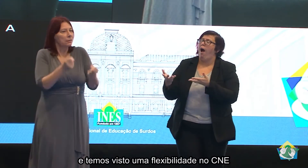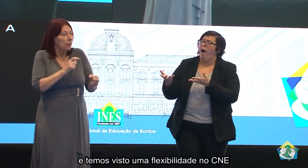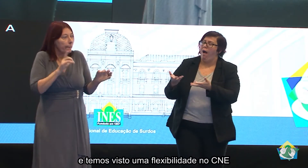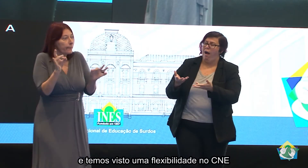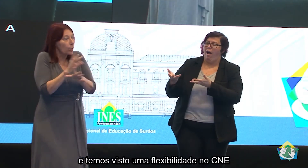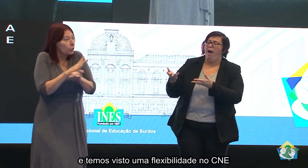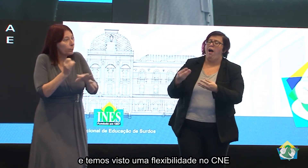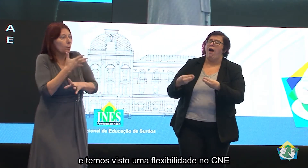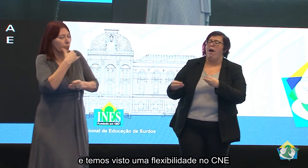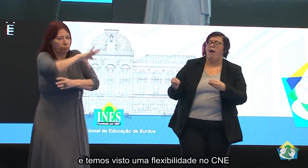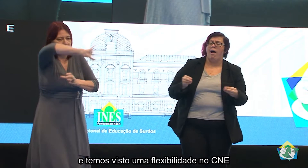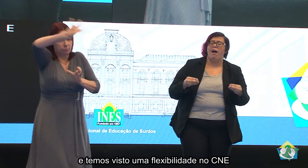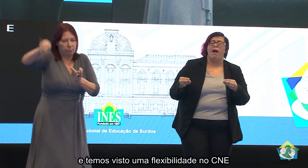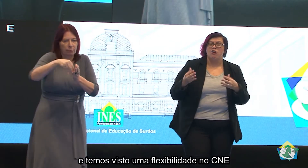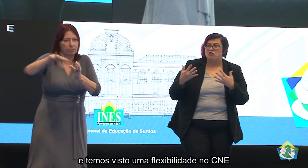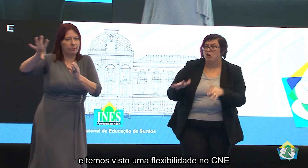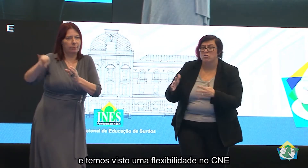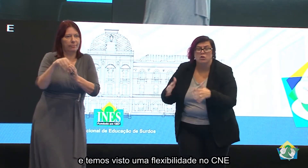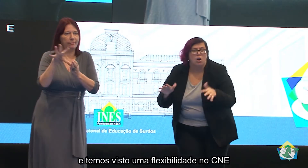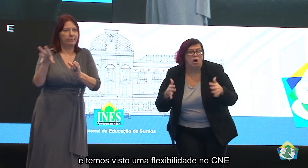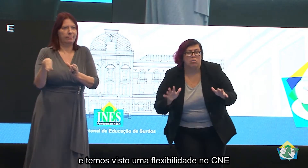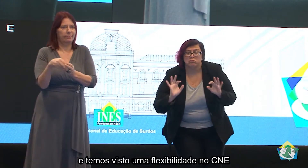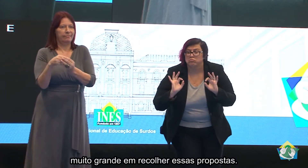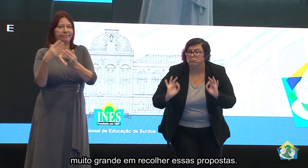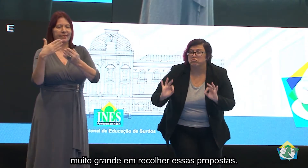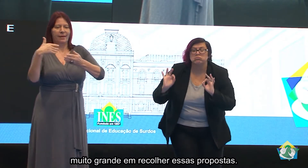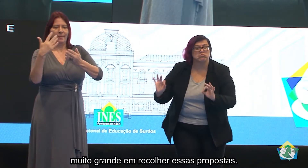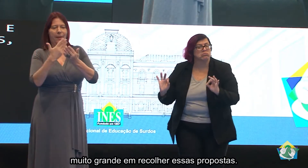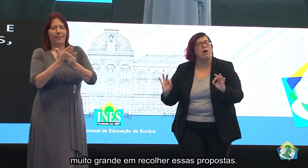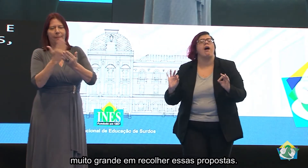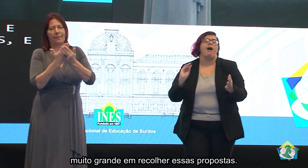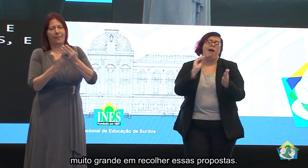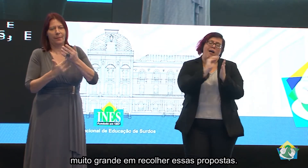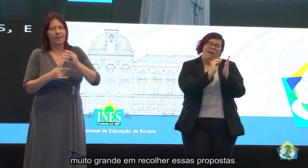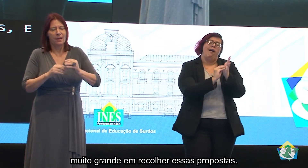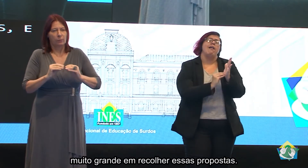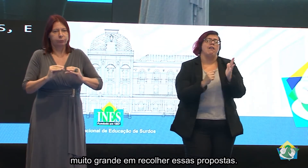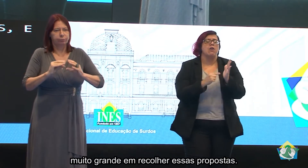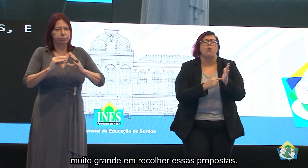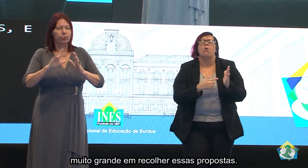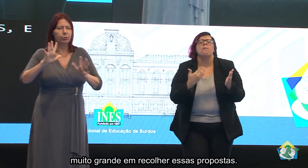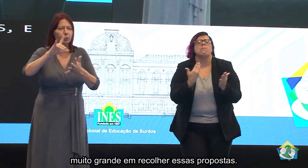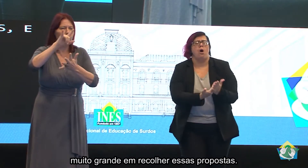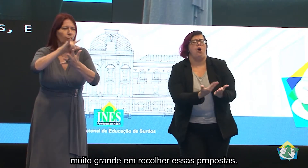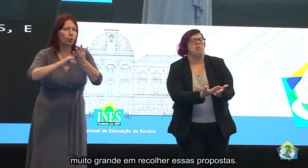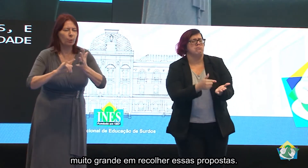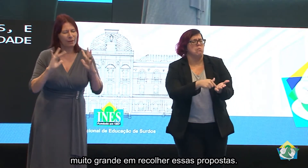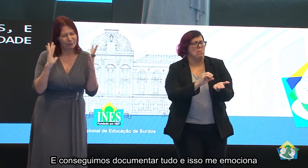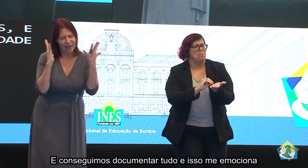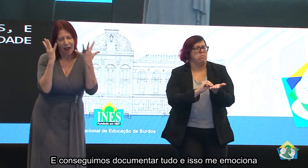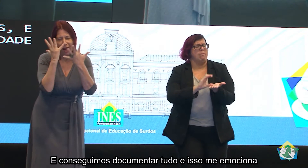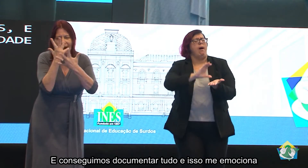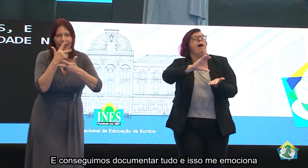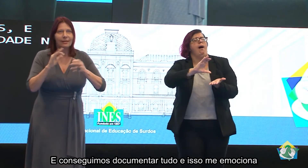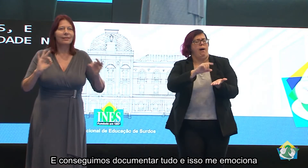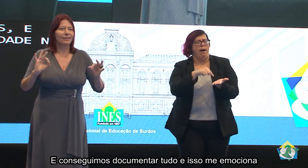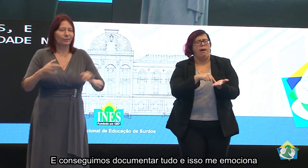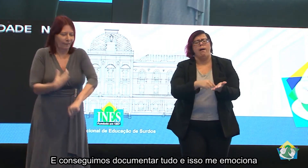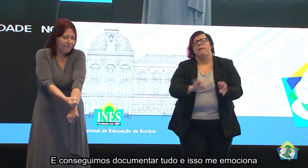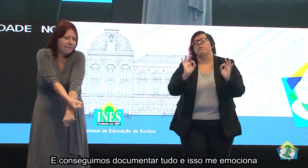e temos visto uma flexibilidade no CNE muito grande em recolher essas propostas e